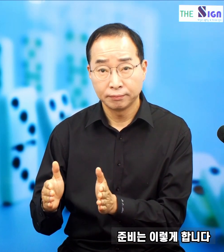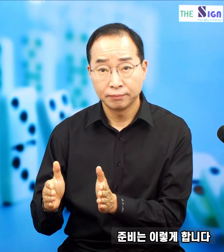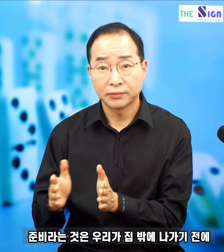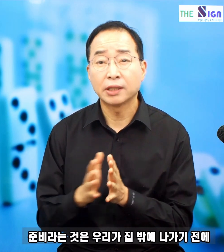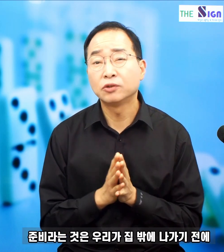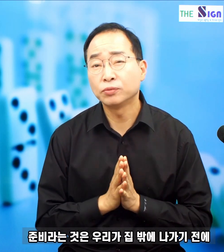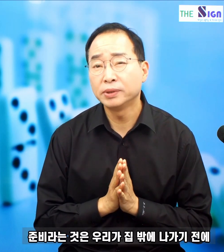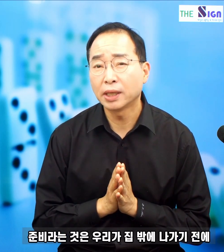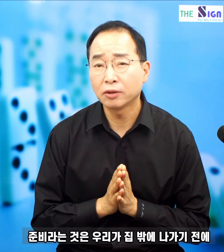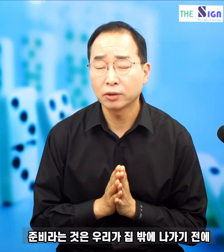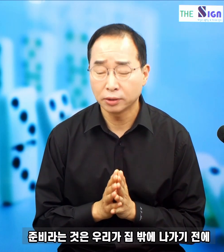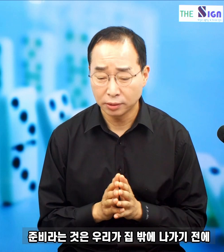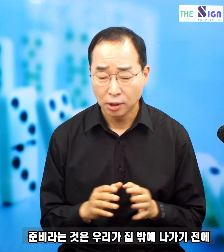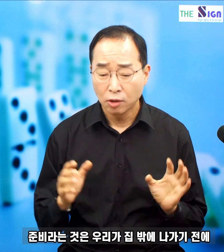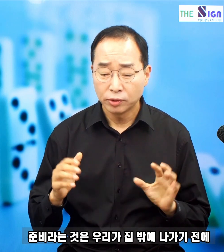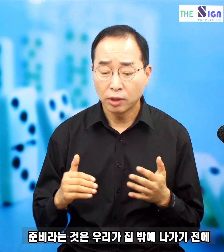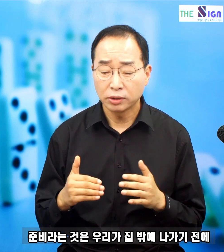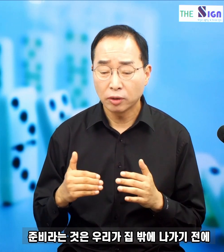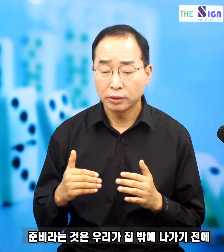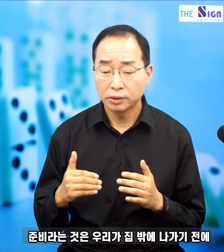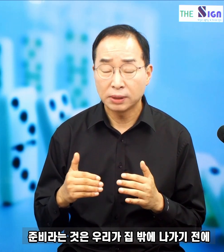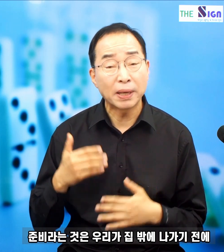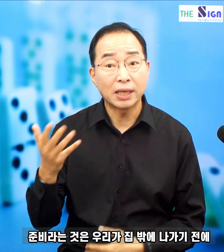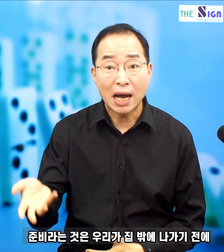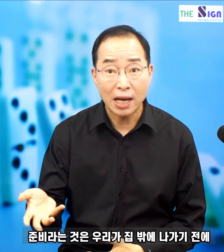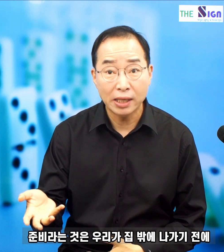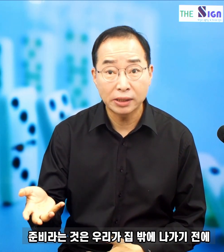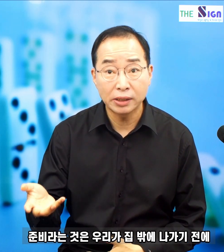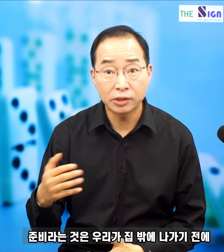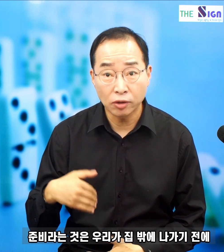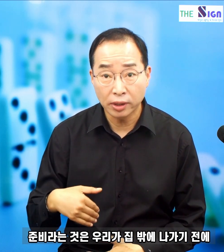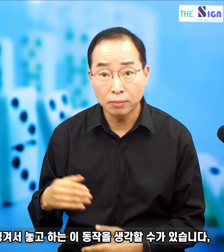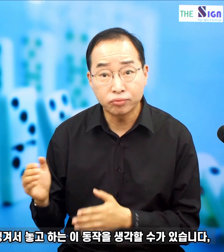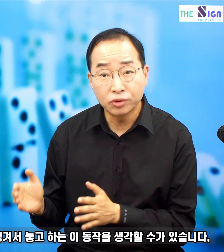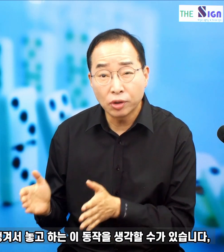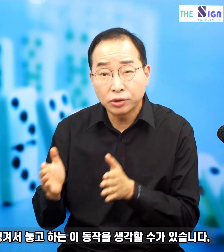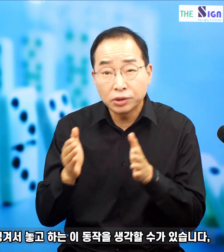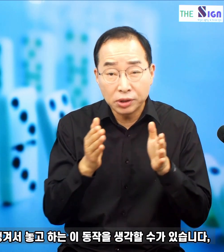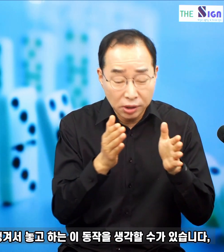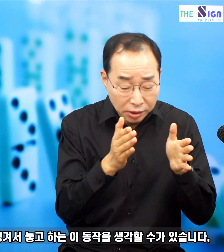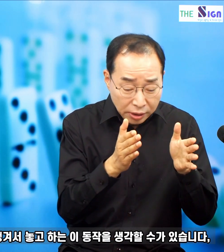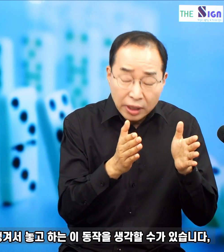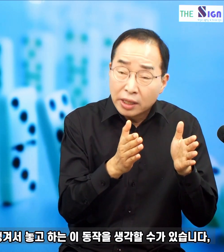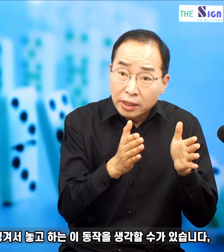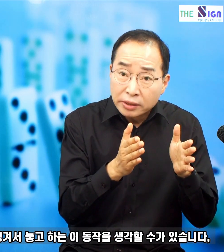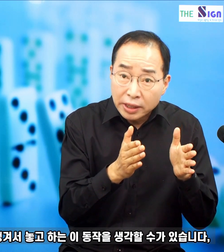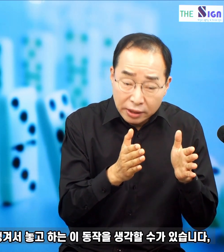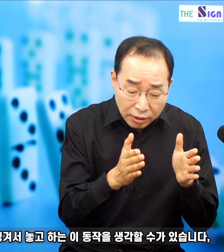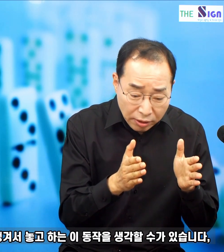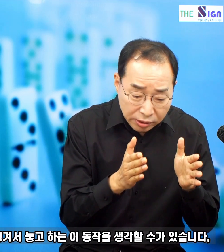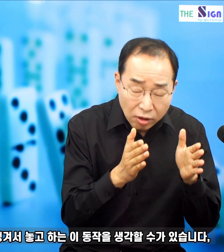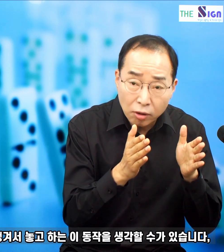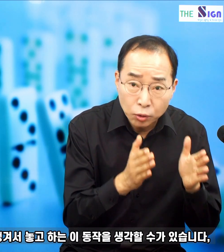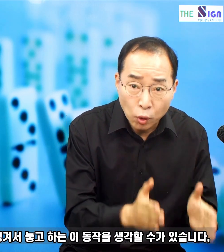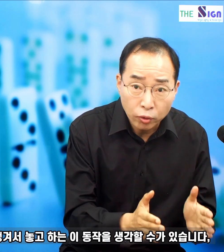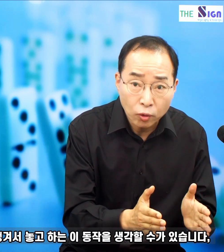자, 이 준비라는 거는 우리가 어떤 집 밖에 나가기 전에 물건들을 챙겨서